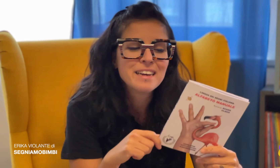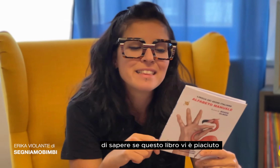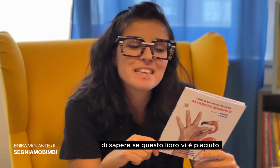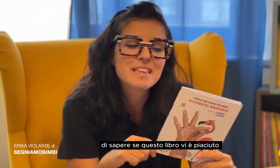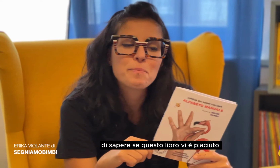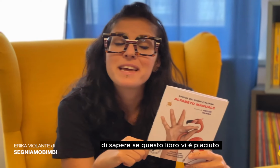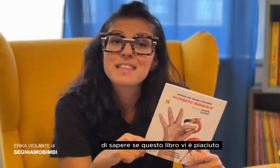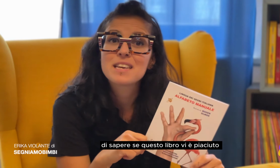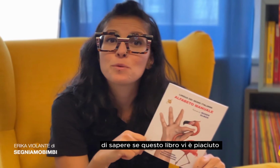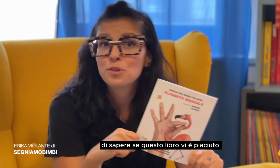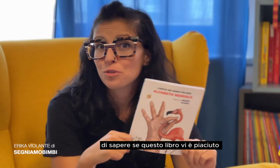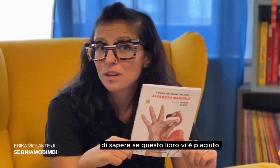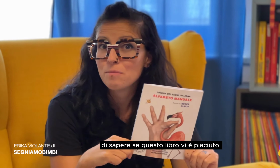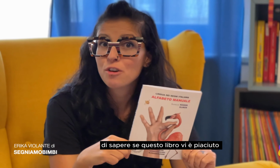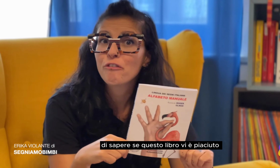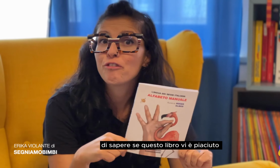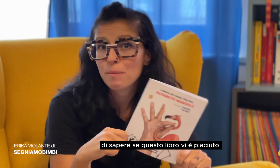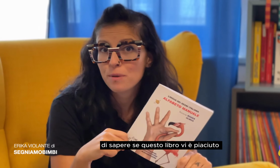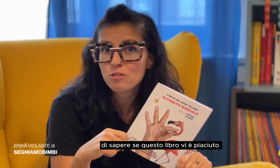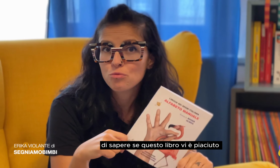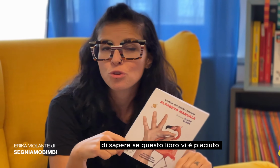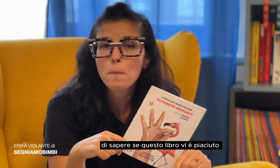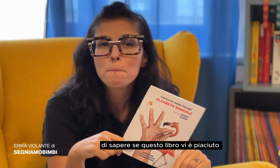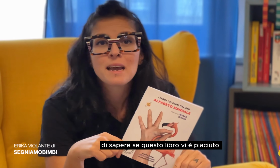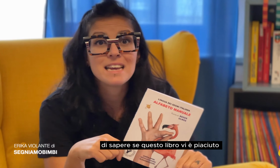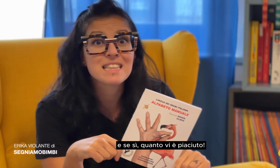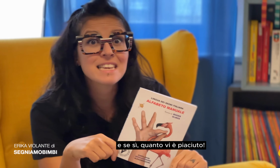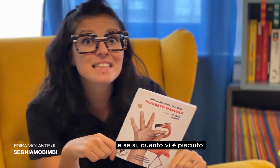di sapere se questo libro vi è piaciuto e se sì,